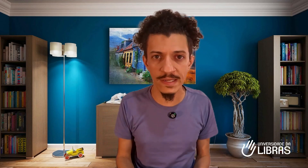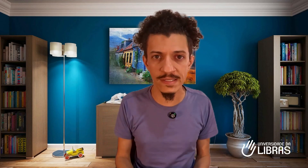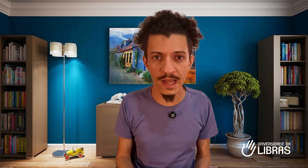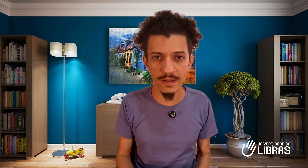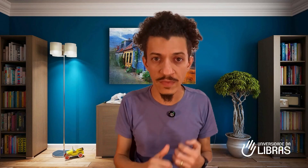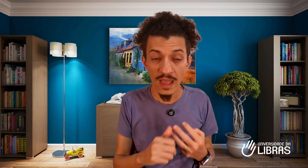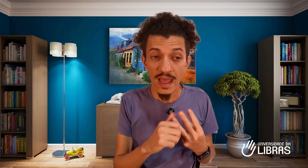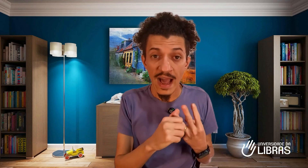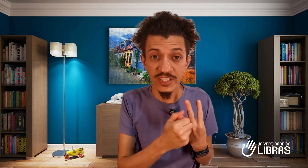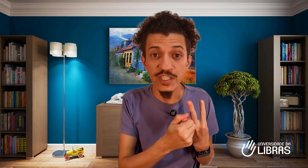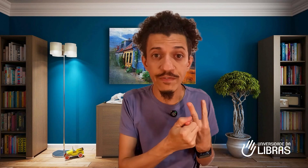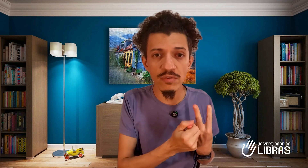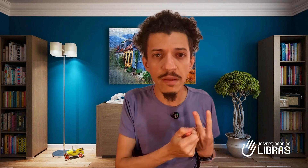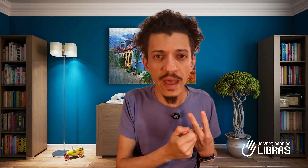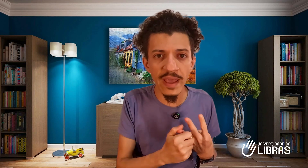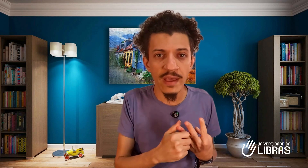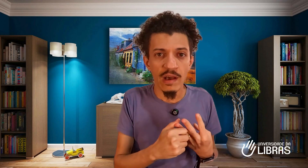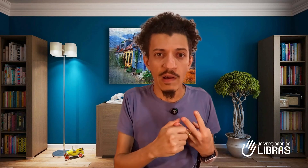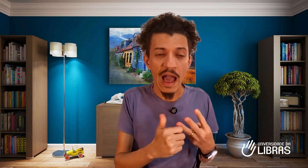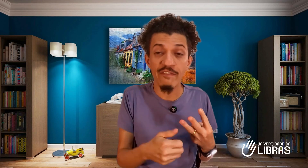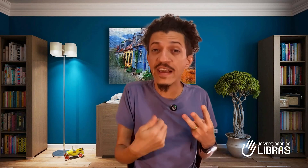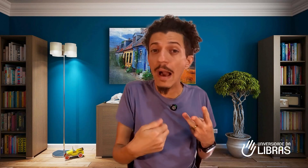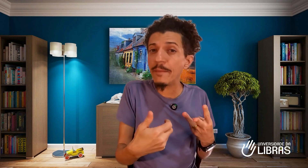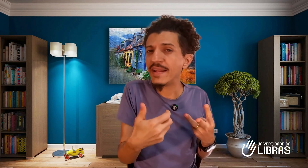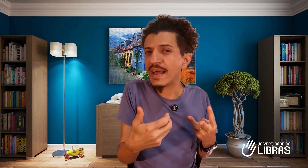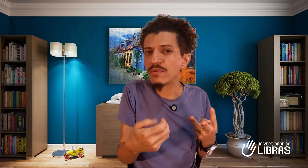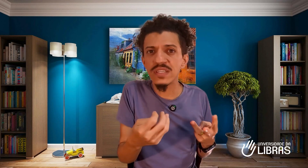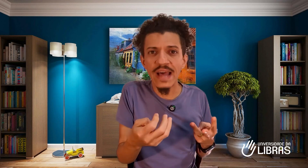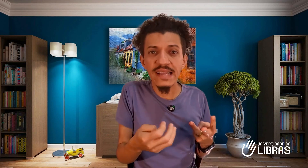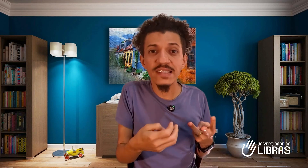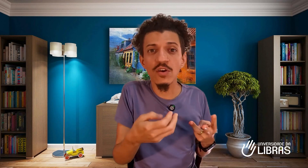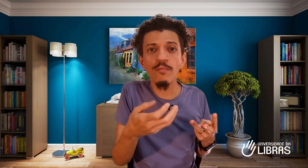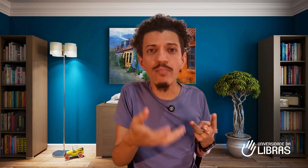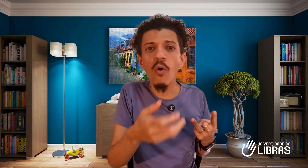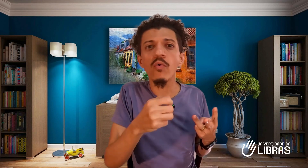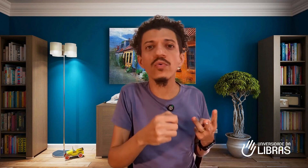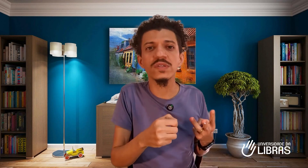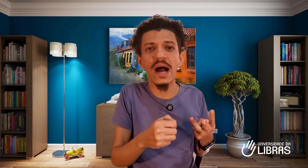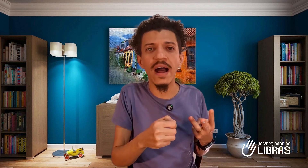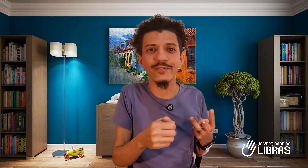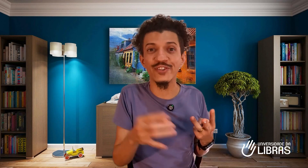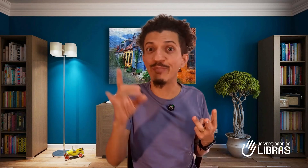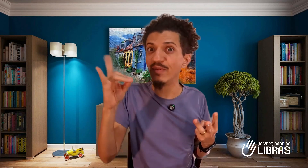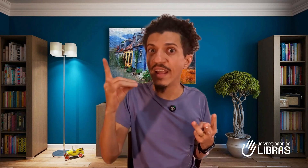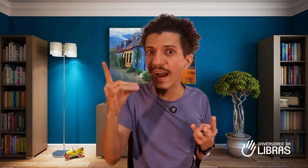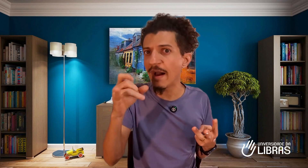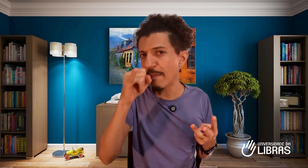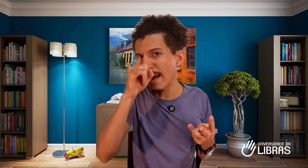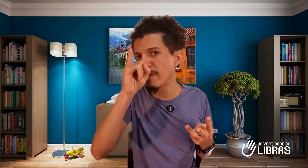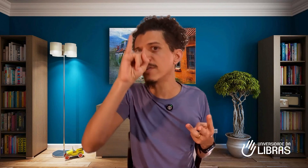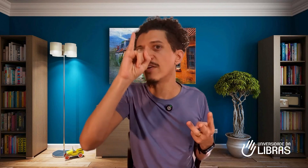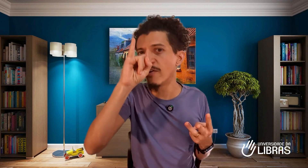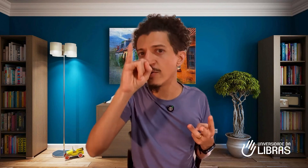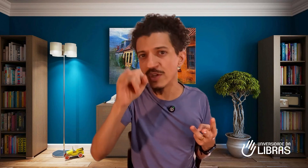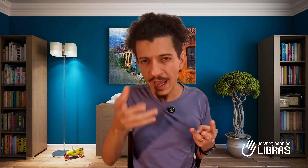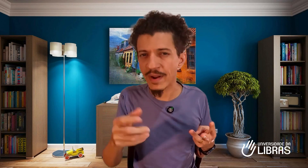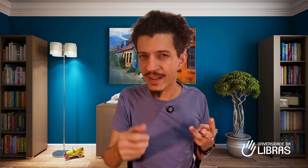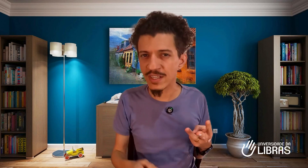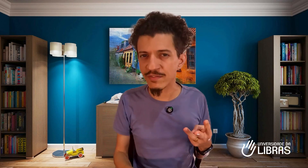contextualizada. A gente viu também ficar aprendendo sinais que são pouco usados, tipo lhama, rinoceronte. Lembra que a gente falou